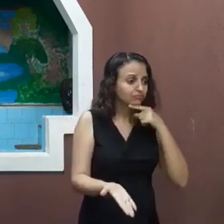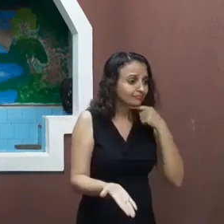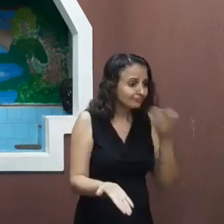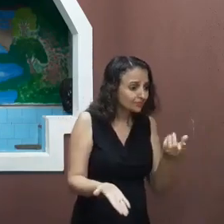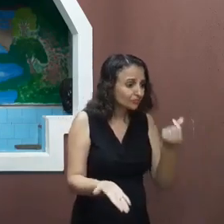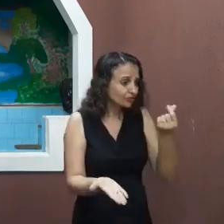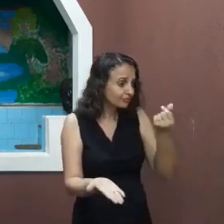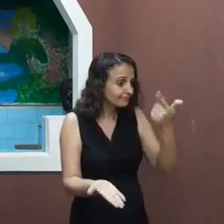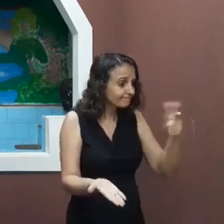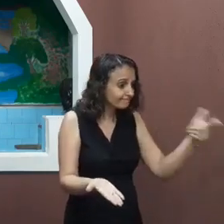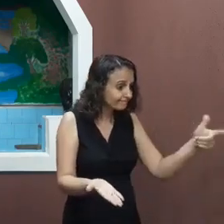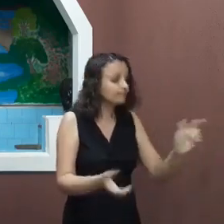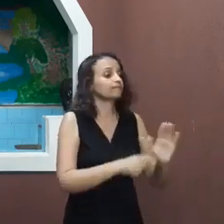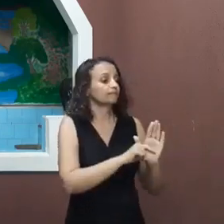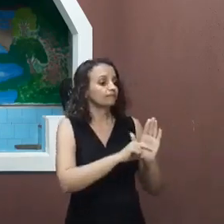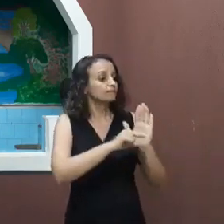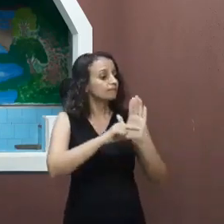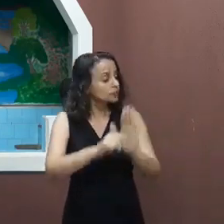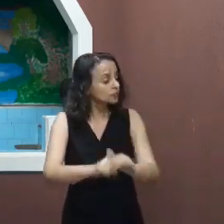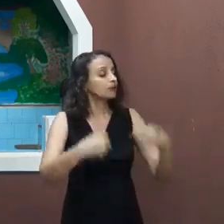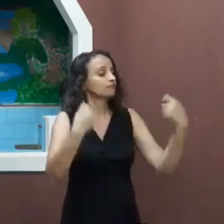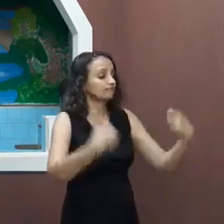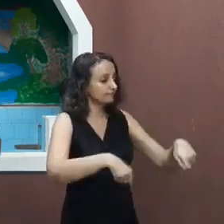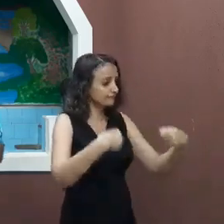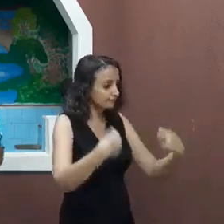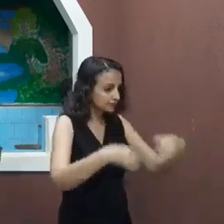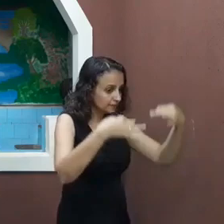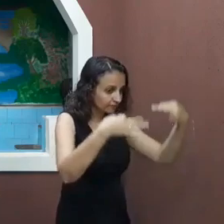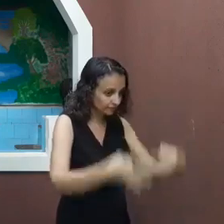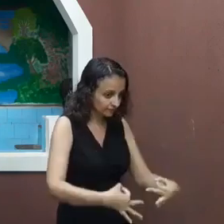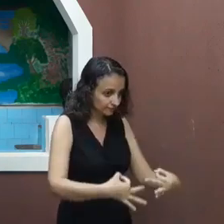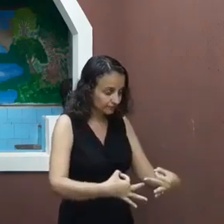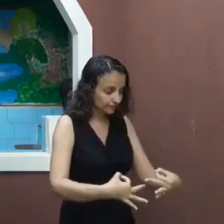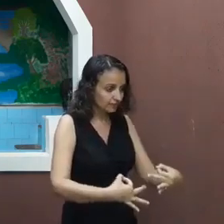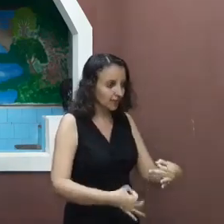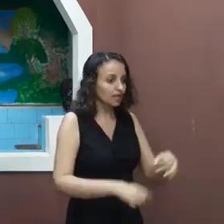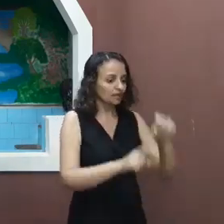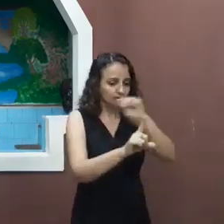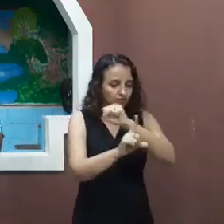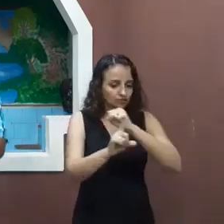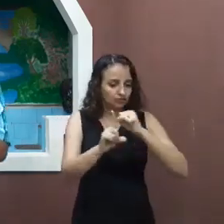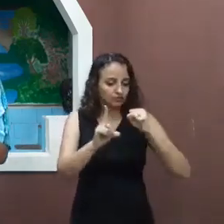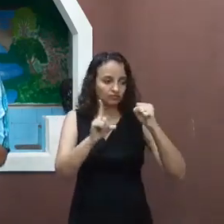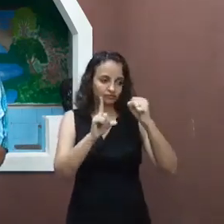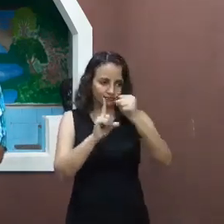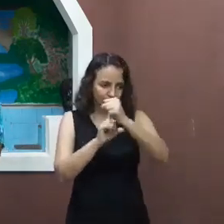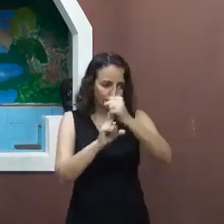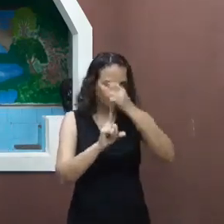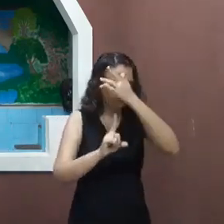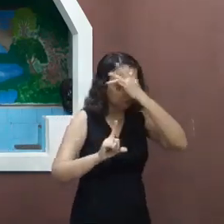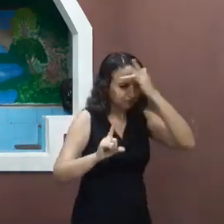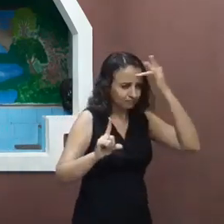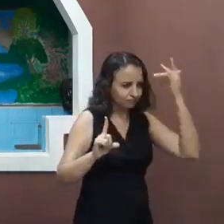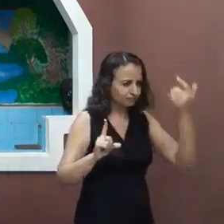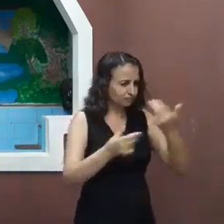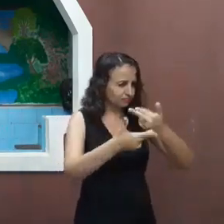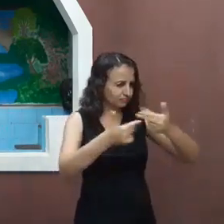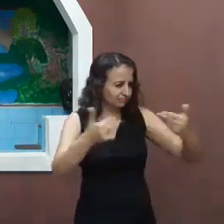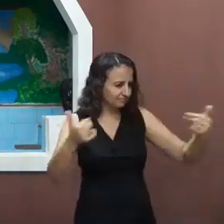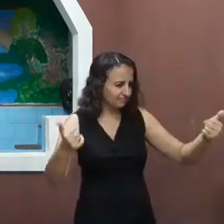Entendeu, meus queridos? Nós precisamos ter isso. A nossa sociedade tem se tornado